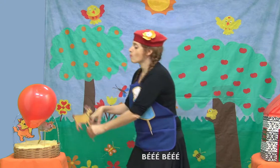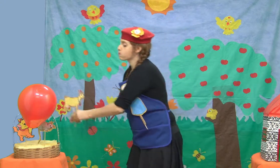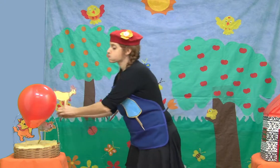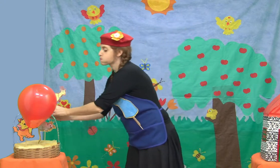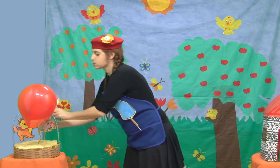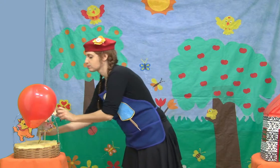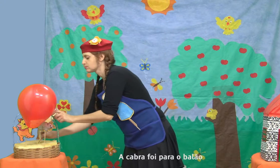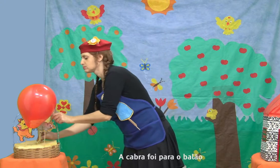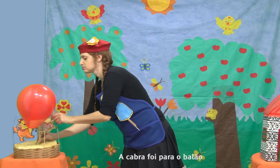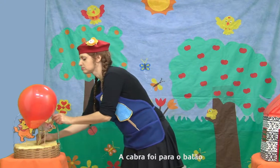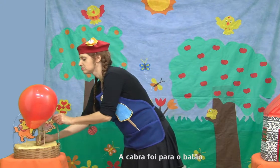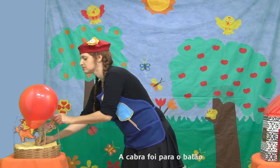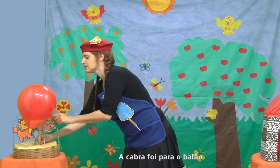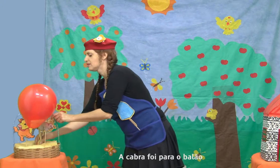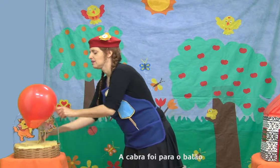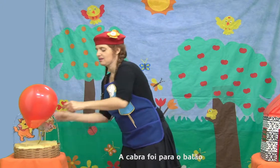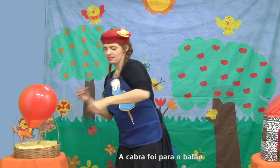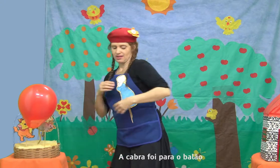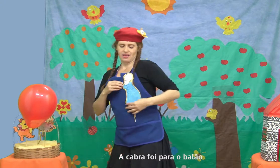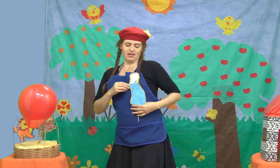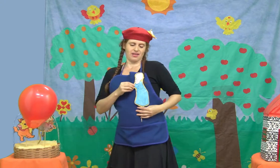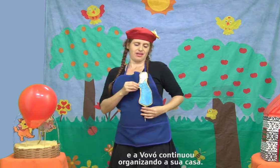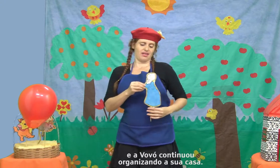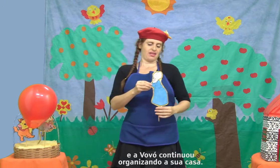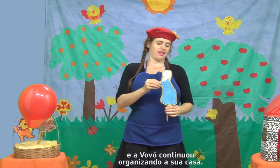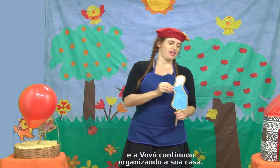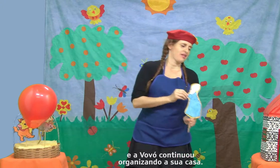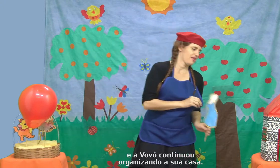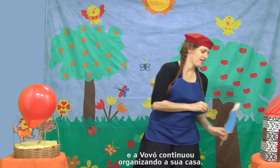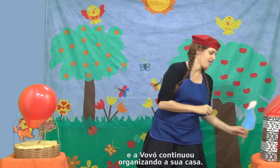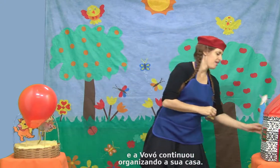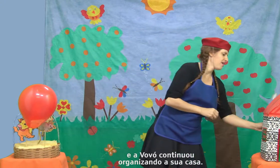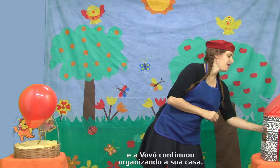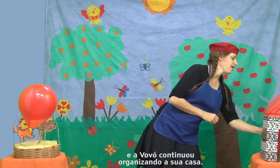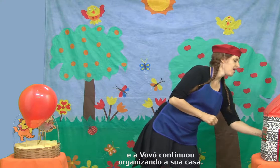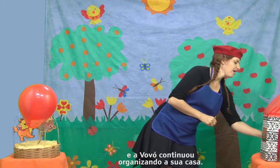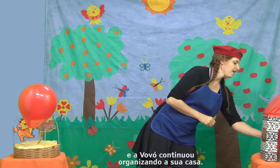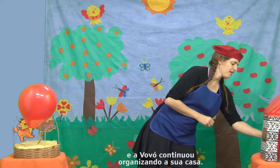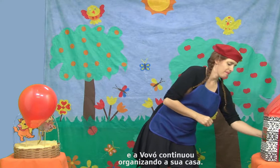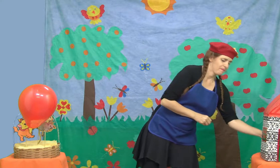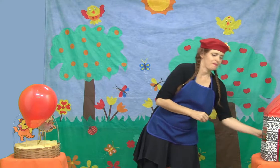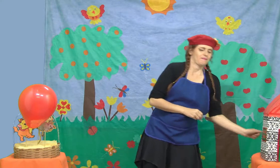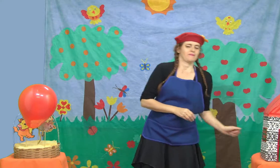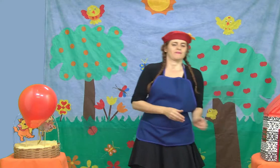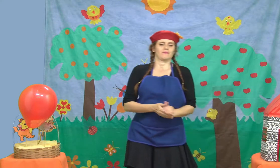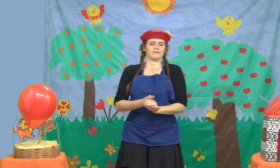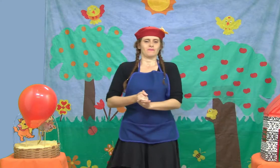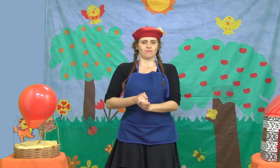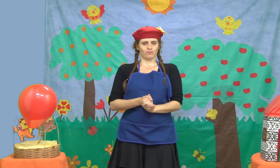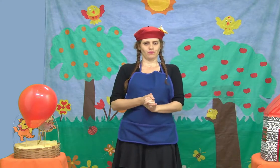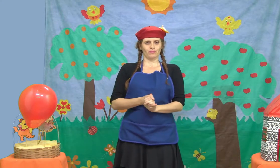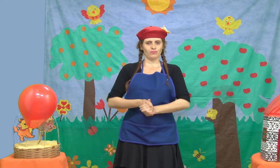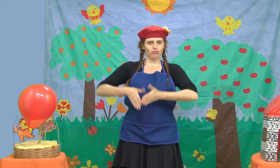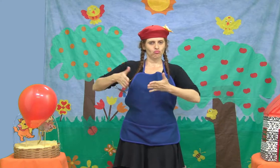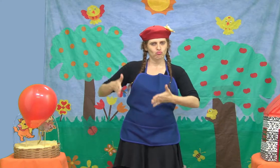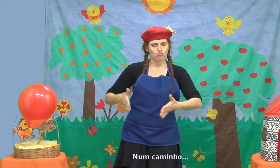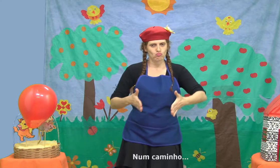ea cabra foi para o balanço ea vovó continuou realizando a sua casa num